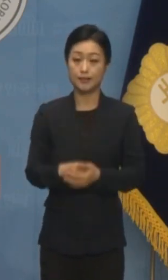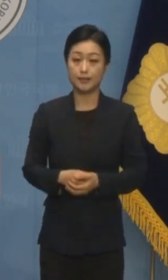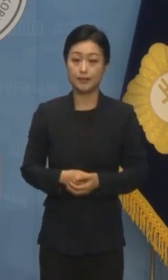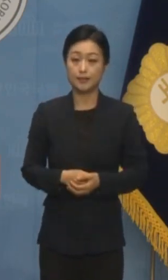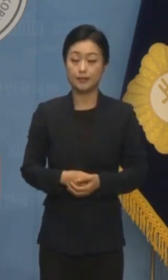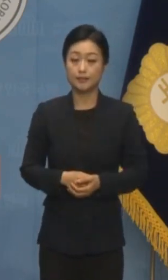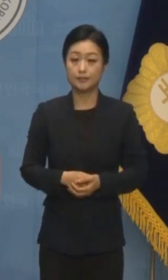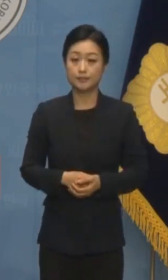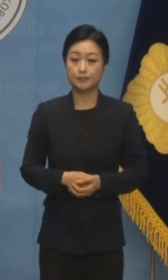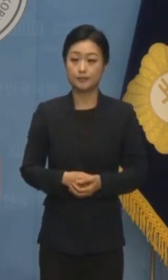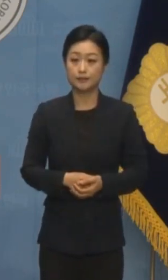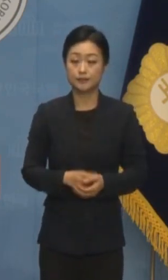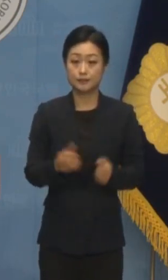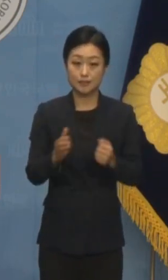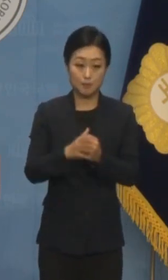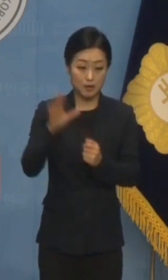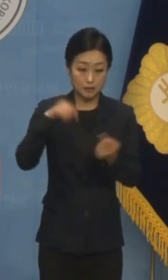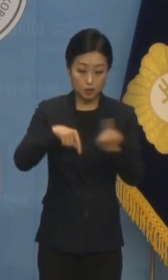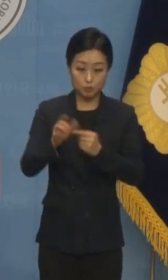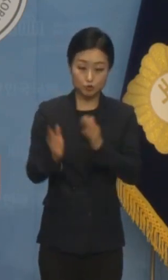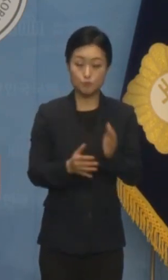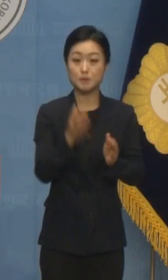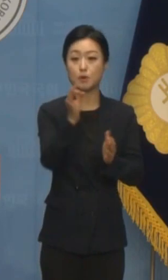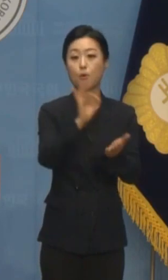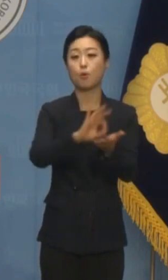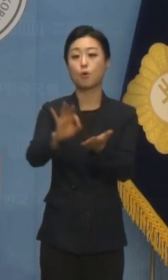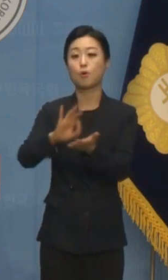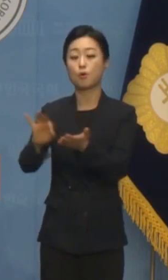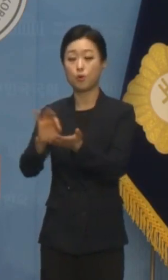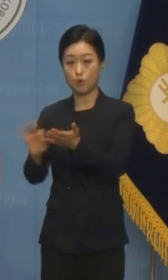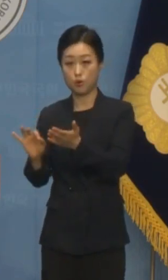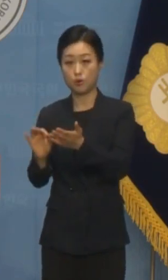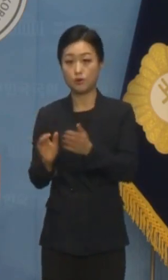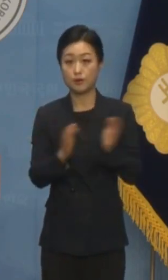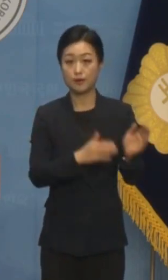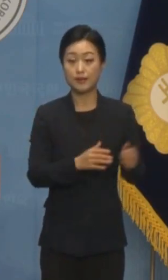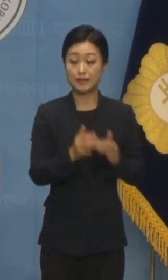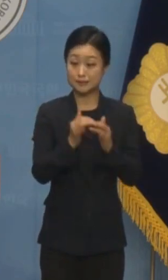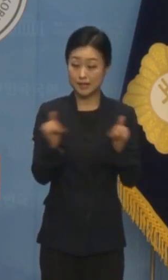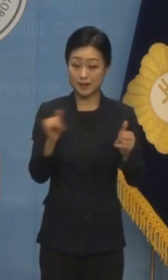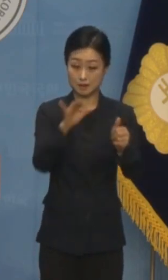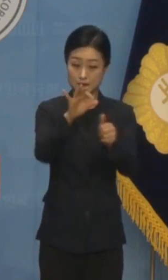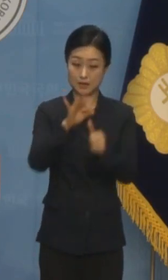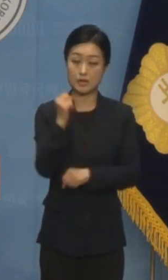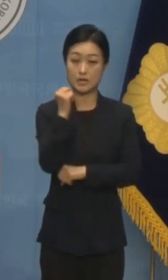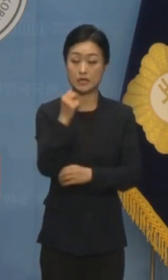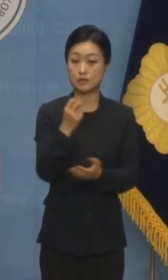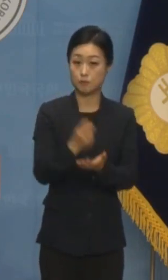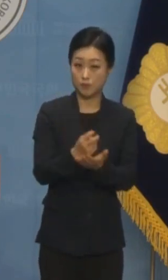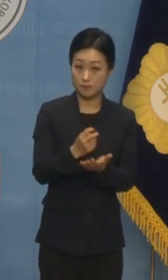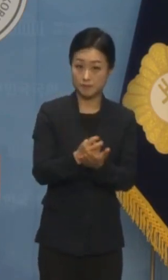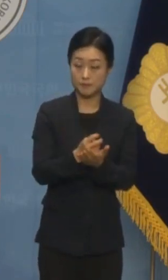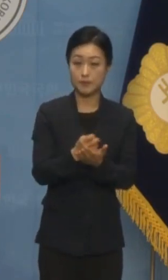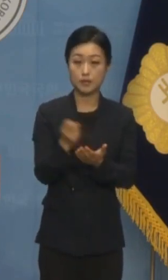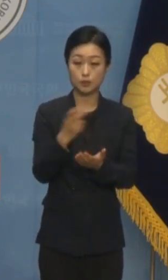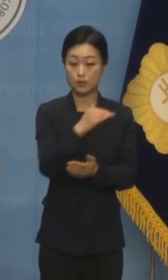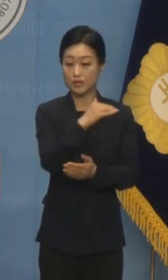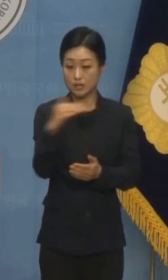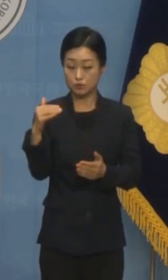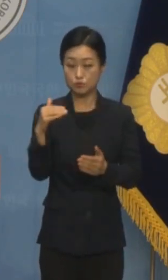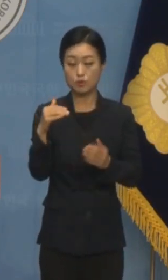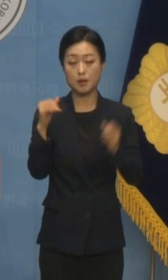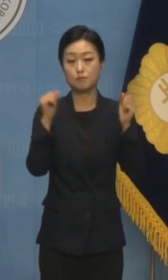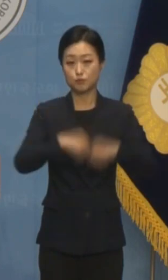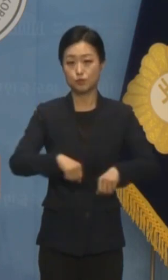지명하면서 벌어진 일입니다. 윤석열 정권의 꼼수에 인사의 기본 원칙과 방통위의 근본이 무너지고